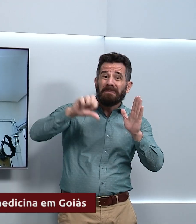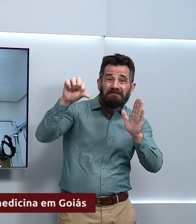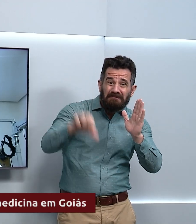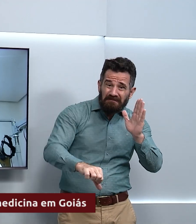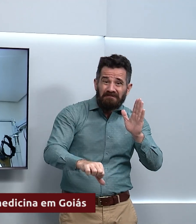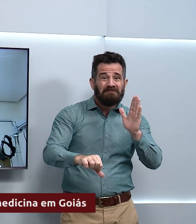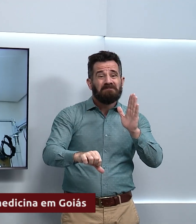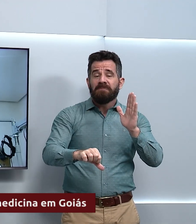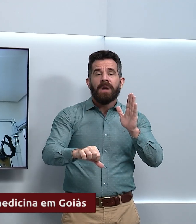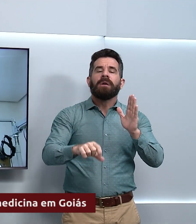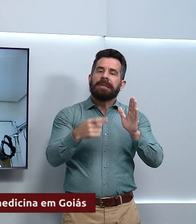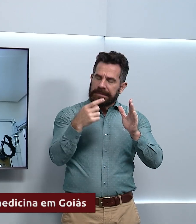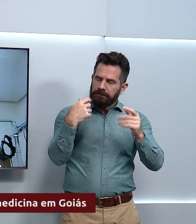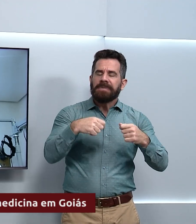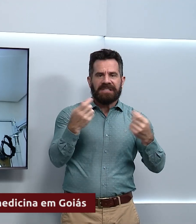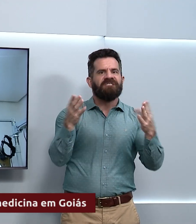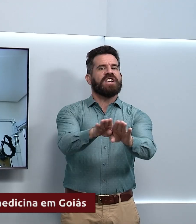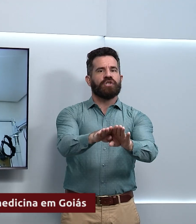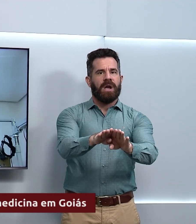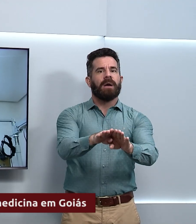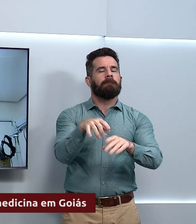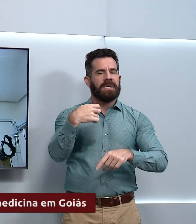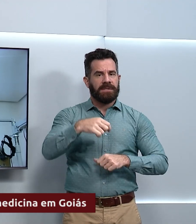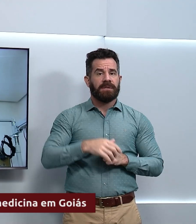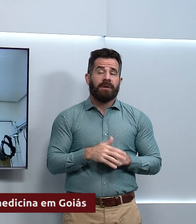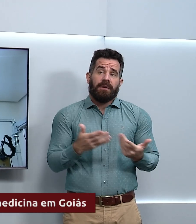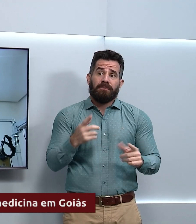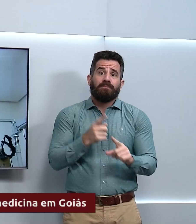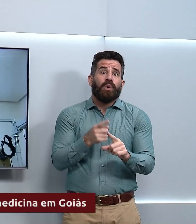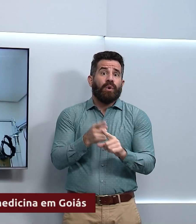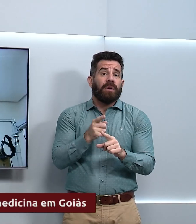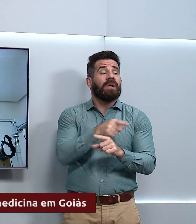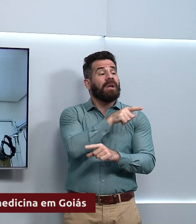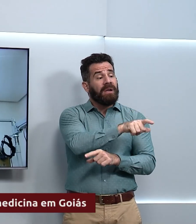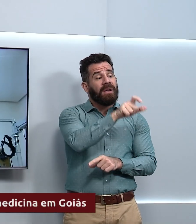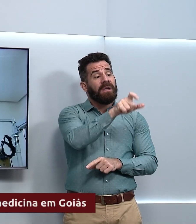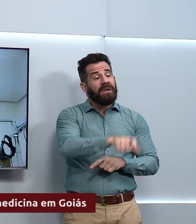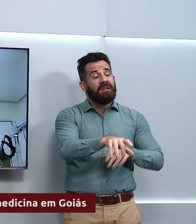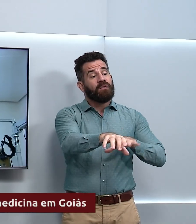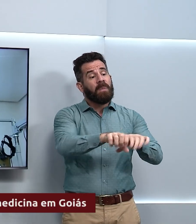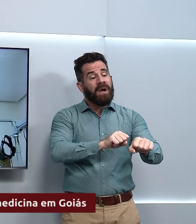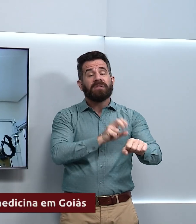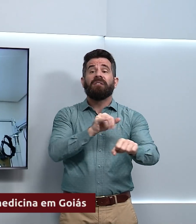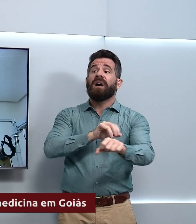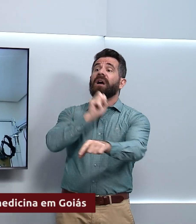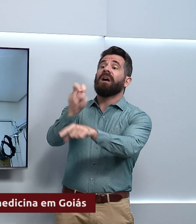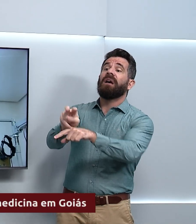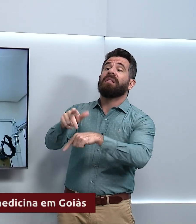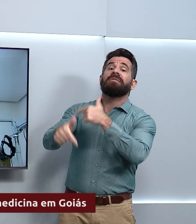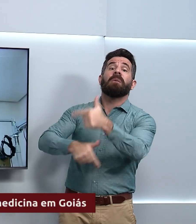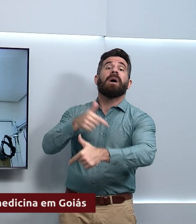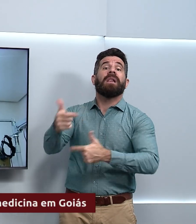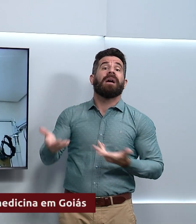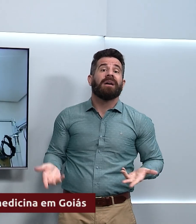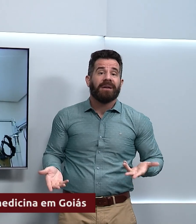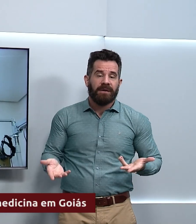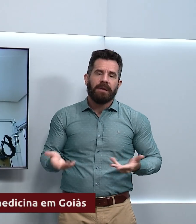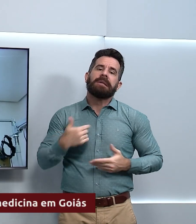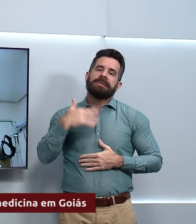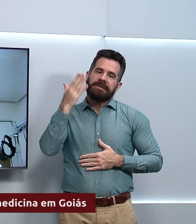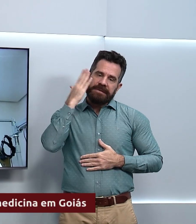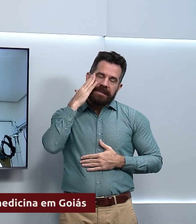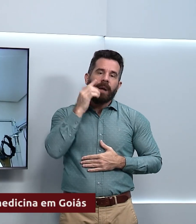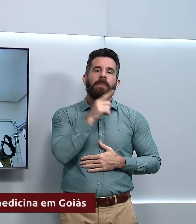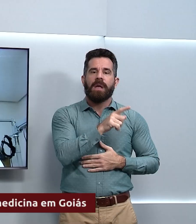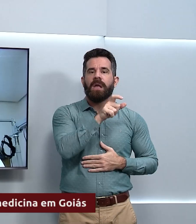gente dê segurança à sociedade, Esse médico vai trabalhar na sociedade. A gente sabe que ele vai buscar maneiras